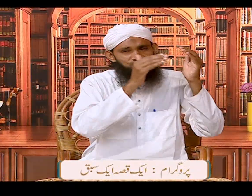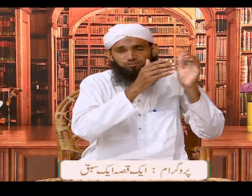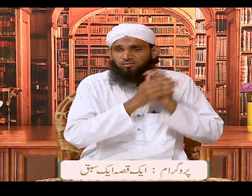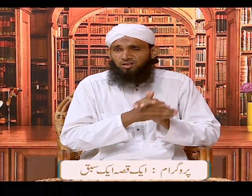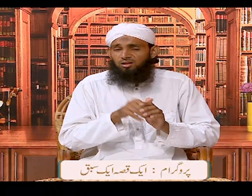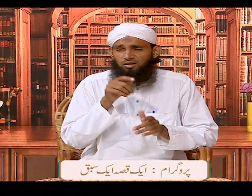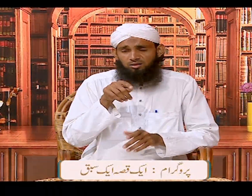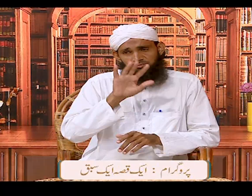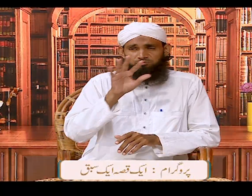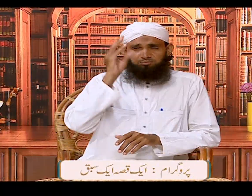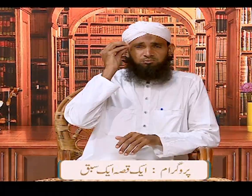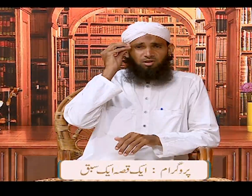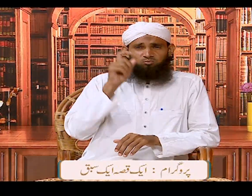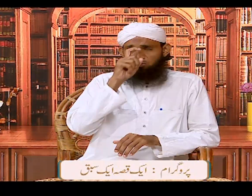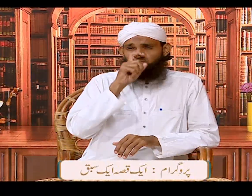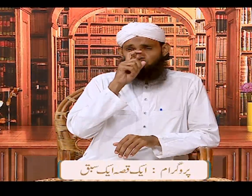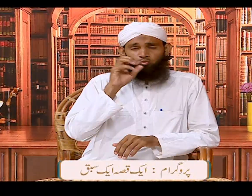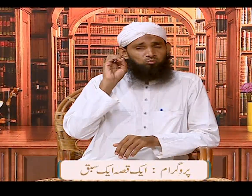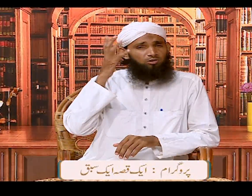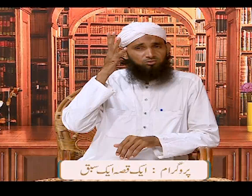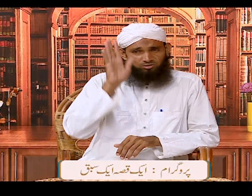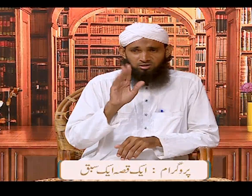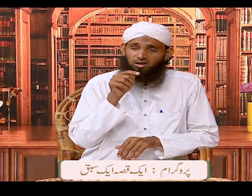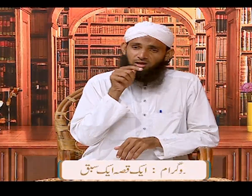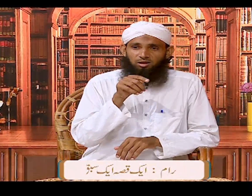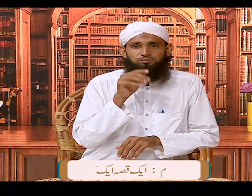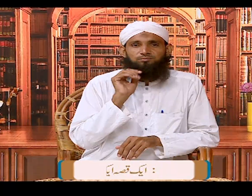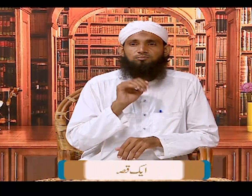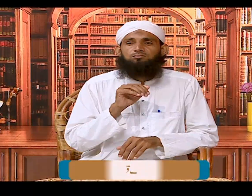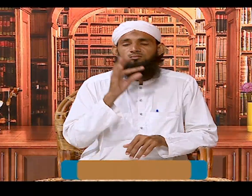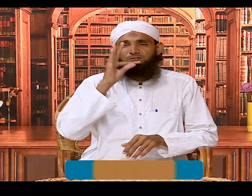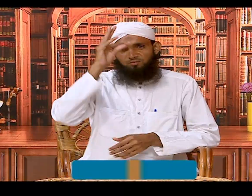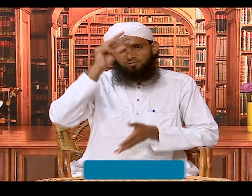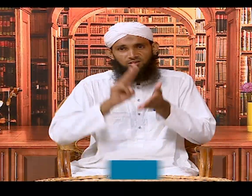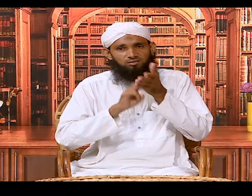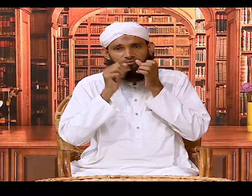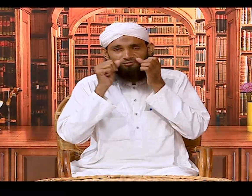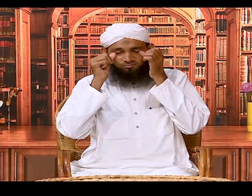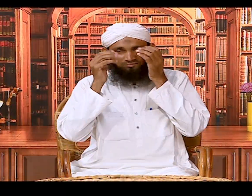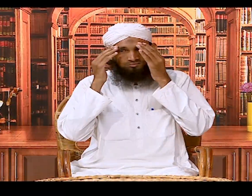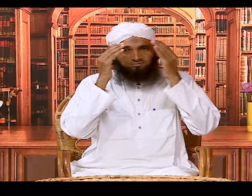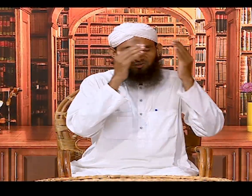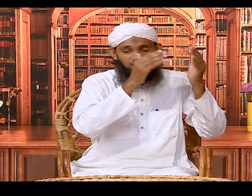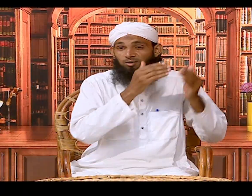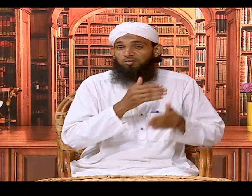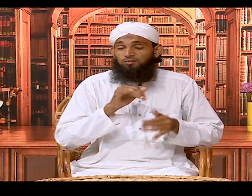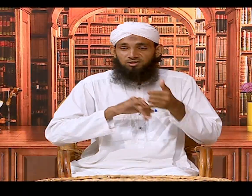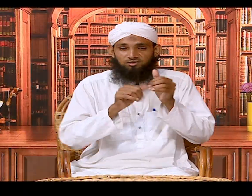وصحبہ وسلم اگرچہ جانتے تھے کہ یہ جھوٹی خبر ہے، البتہ آپ صلی اللہ علیہ وآلہ وصحبہ وسلم نے صحابہ